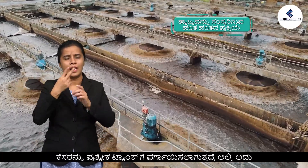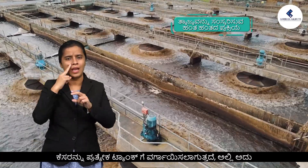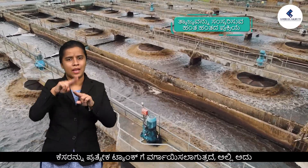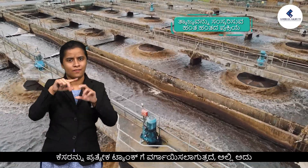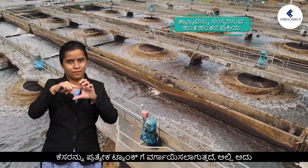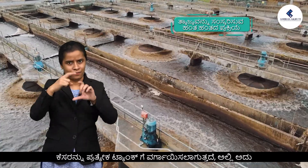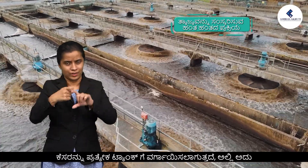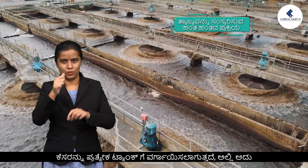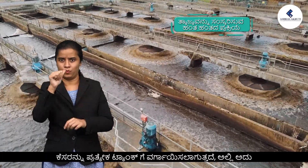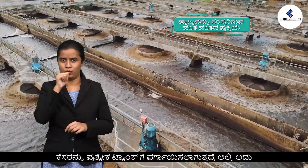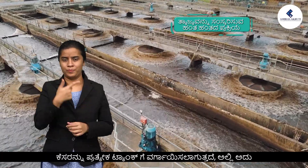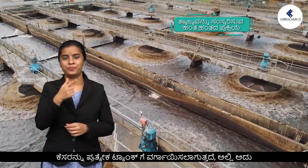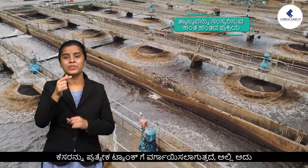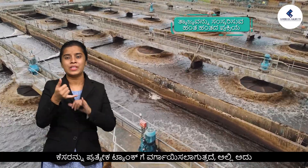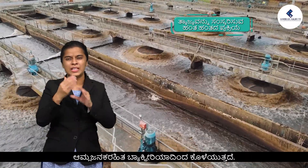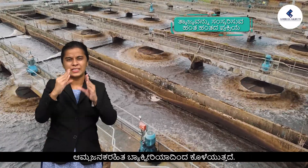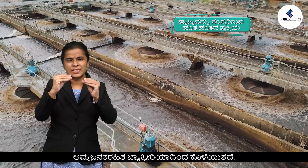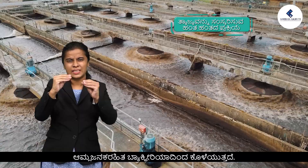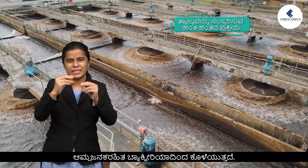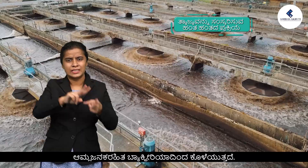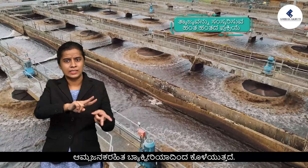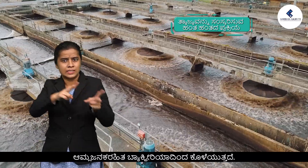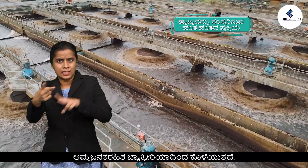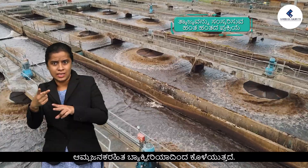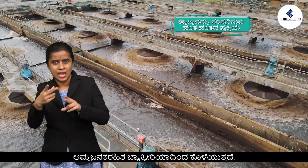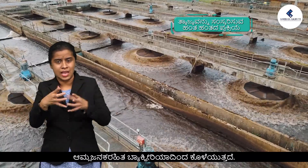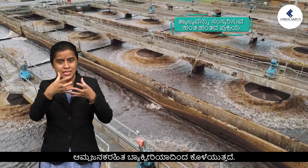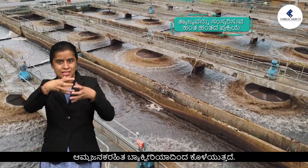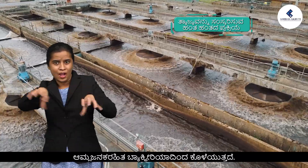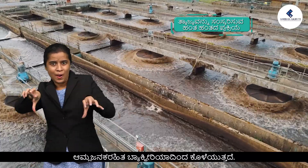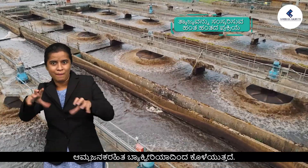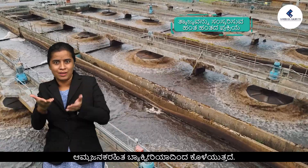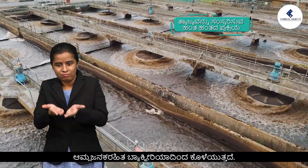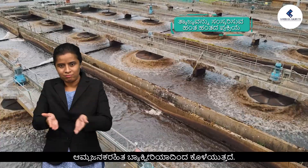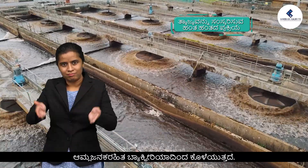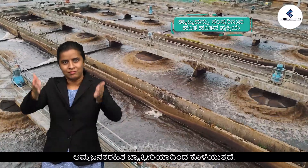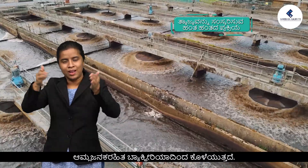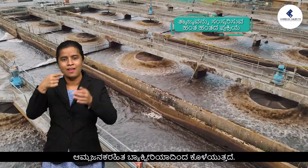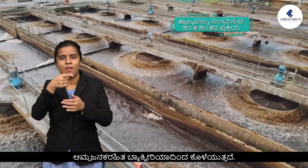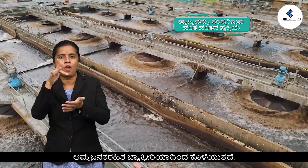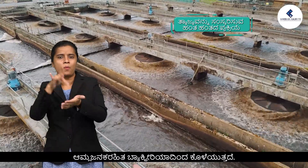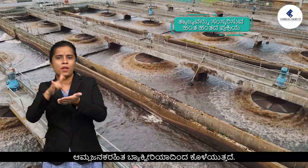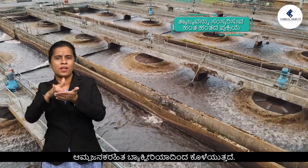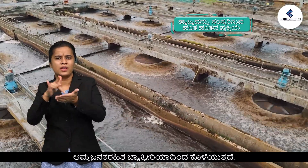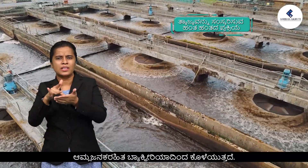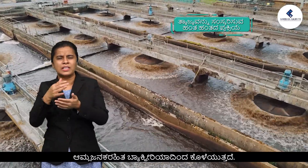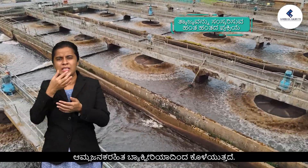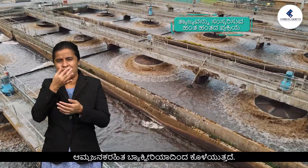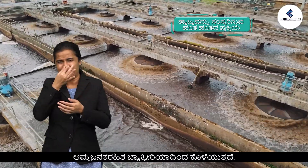ಟ್ಯಾಂಕ್ಗೆ ವರ್ಗಾಯಿಸಲಾಗುತ್ತದೆ. ಅಲ್ಲಿ ಅದು ಆಮ್ಲಜನಕರಹಿತ ಬ್ಯಾಕ್ಟೀರಿಯಾದಿಂದ ಕೊಳೆಯುತ್ತದೆ.